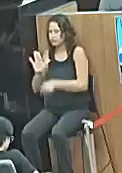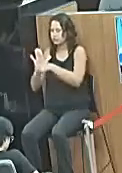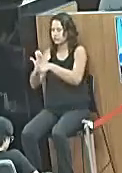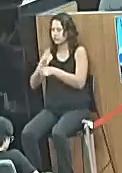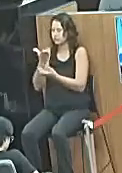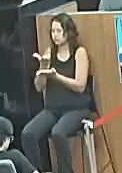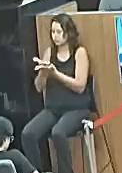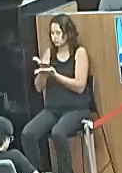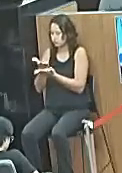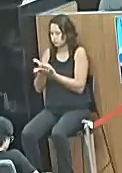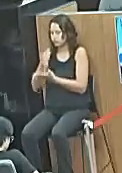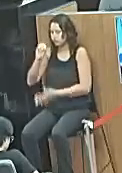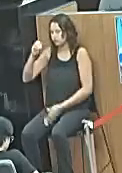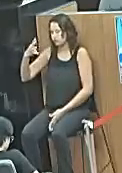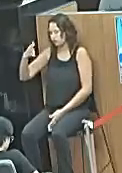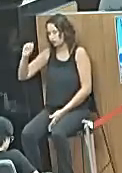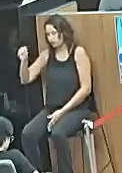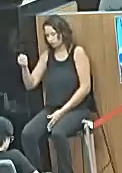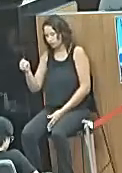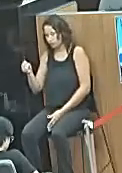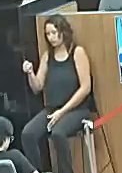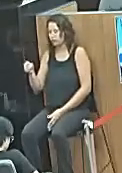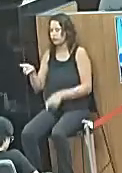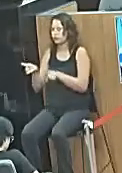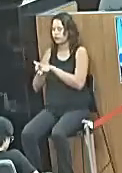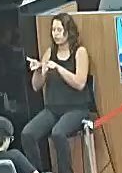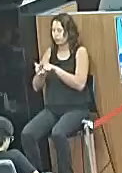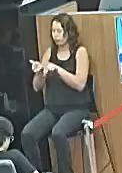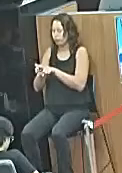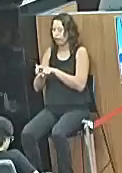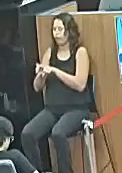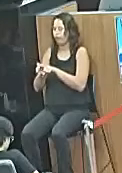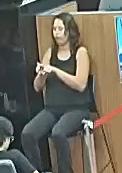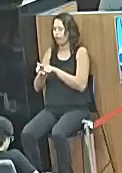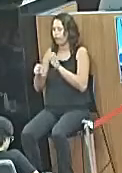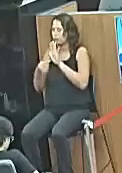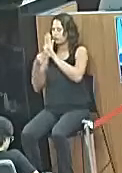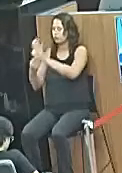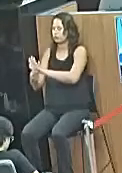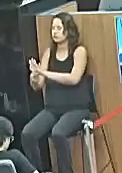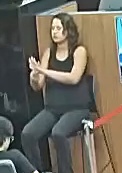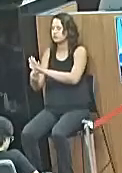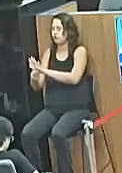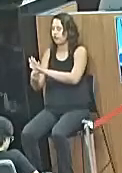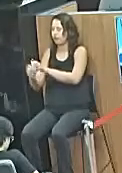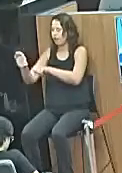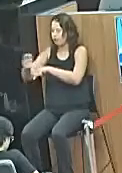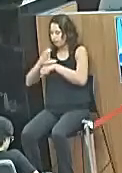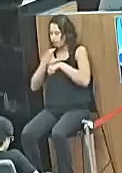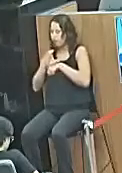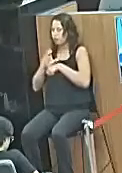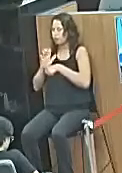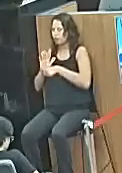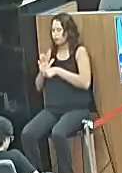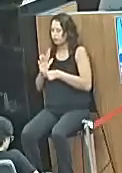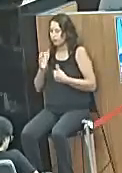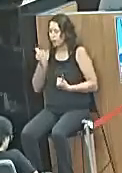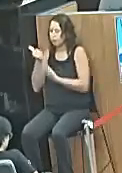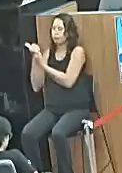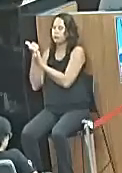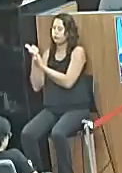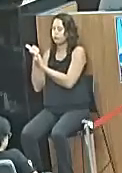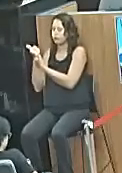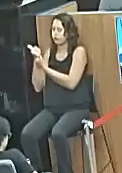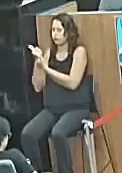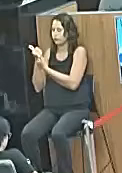do programa 0 48 aportar recursos na ação 4173 apoio ao programa programas